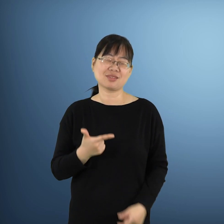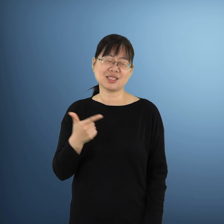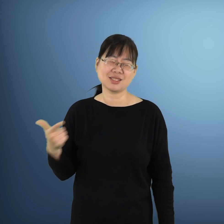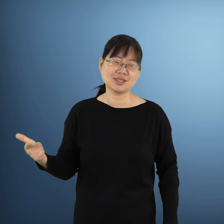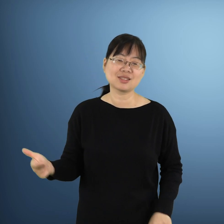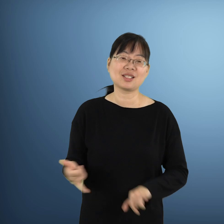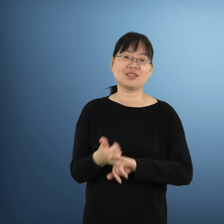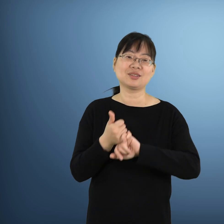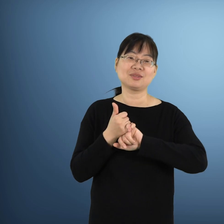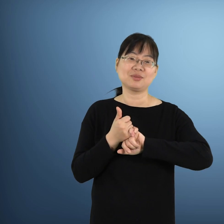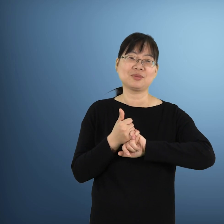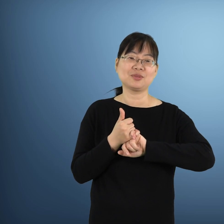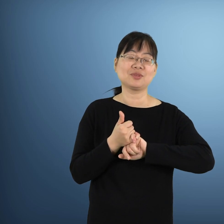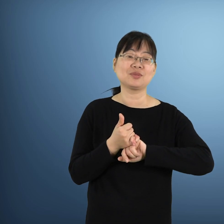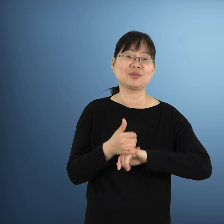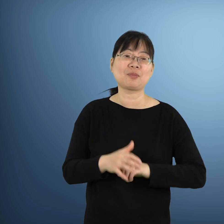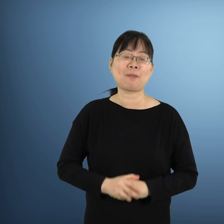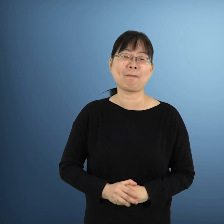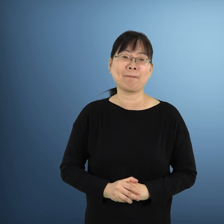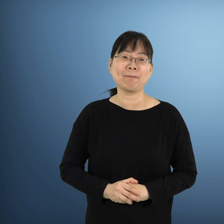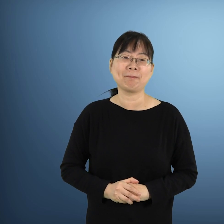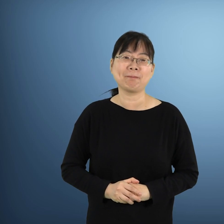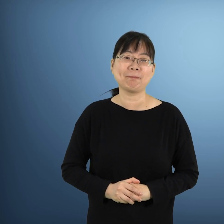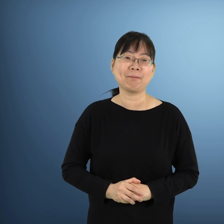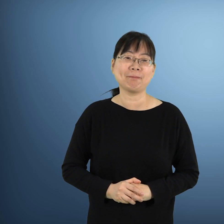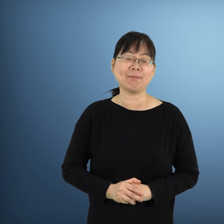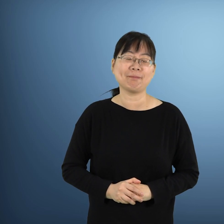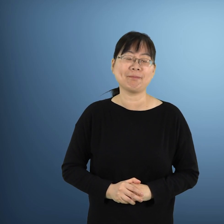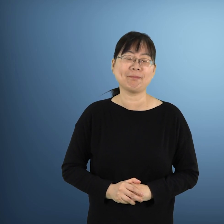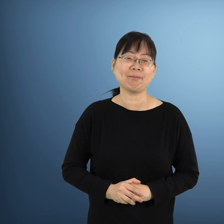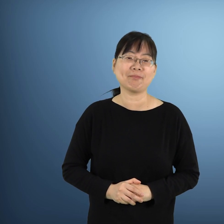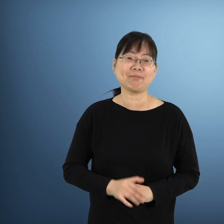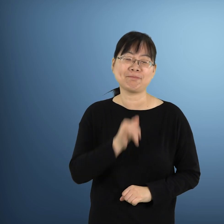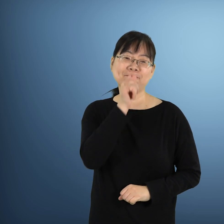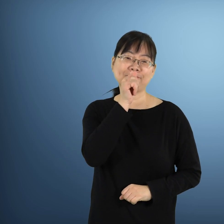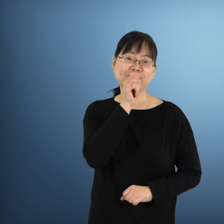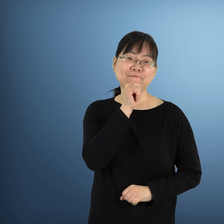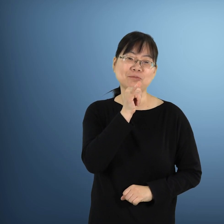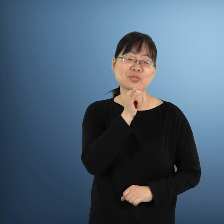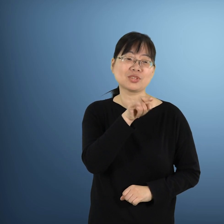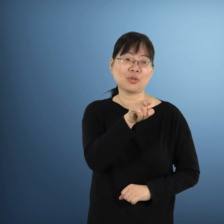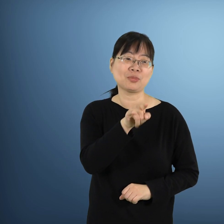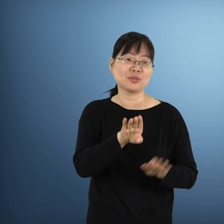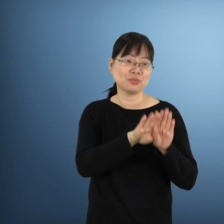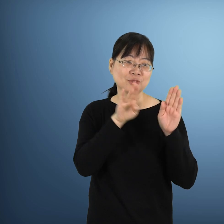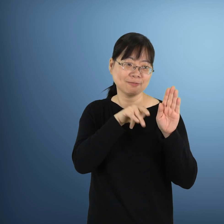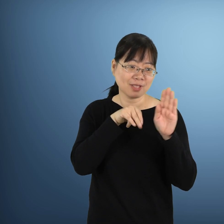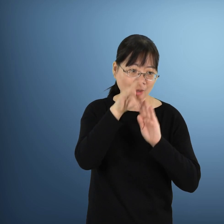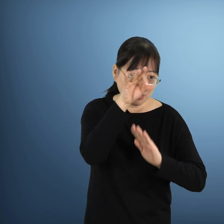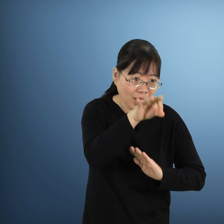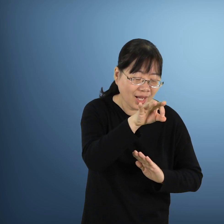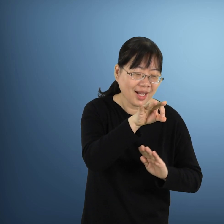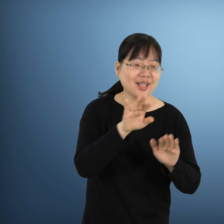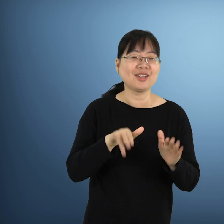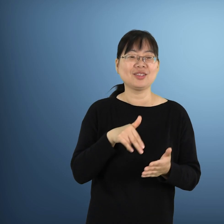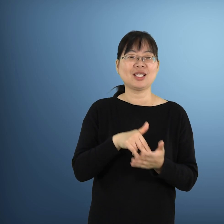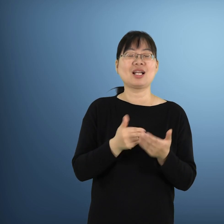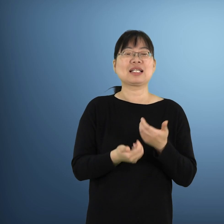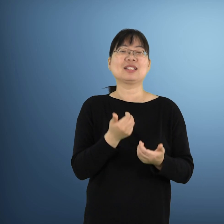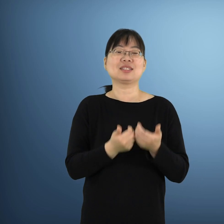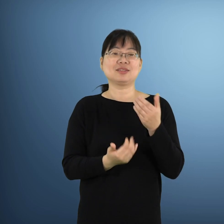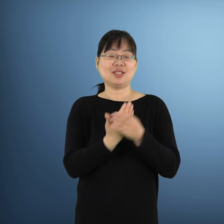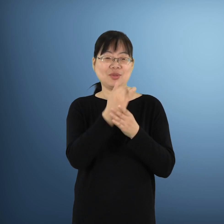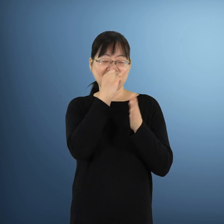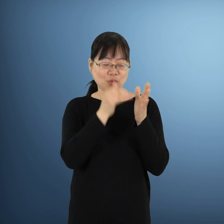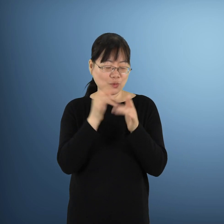엄청난 약속이 이제 저문 나가보세요. 당장 이것이 현실로 여러분 앞에 갈등으로